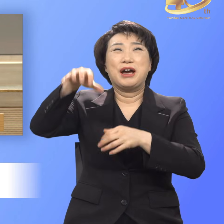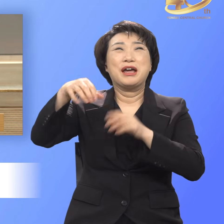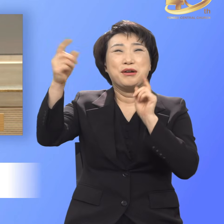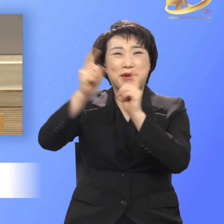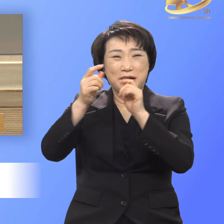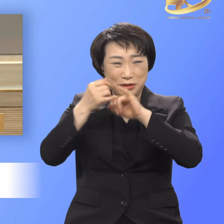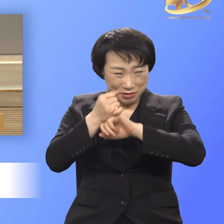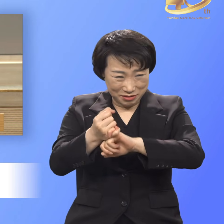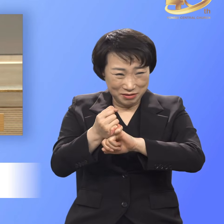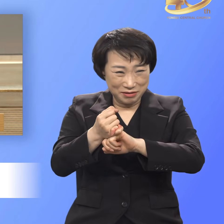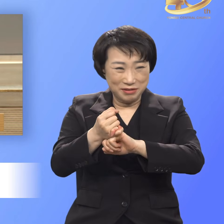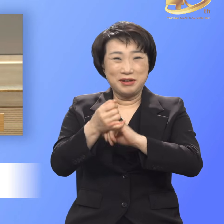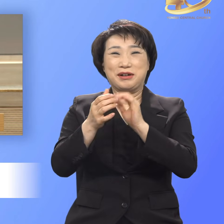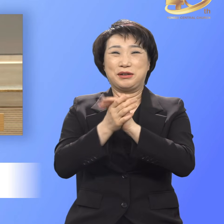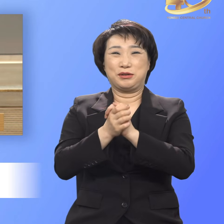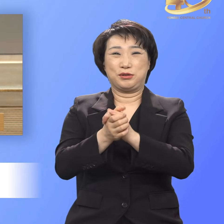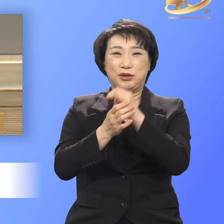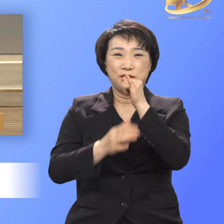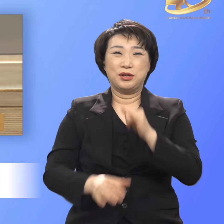해주세요.